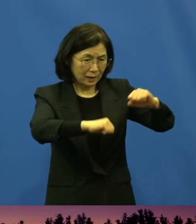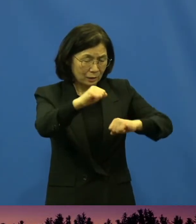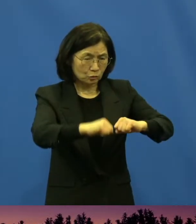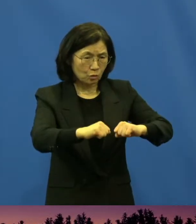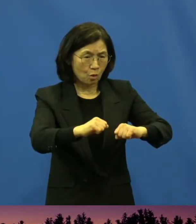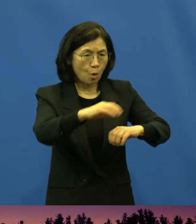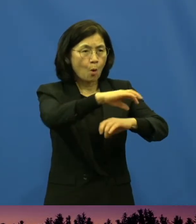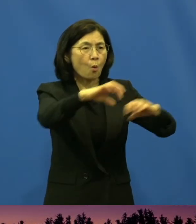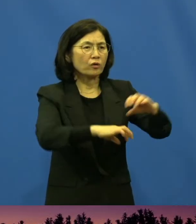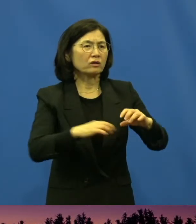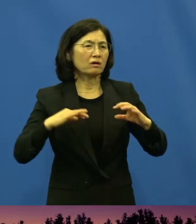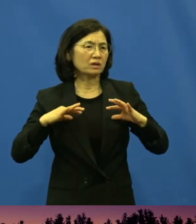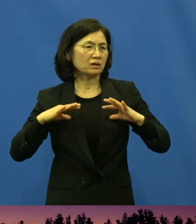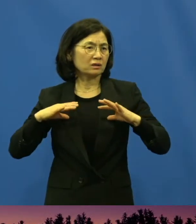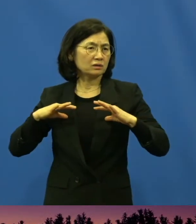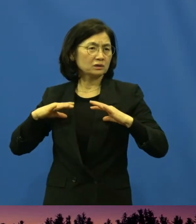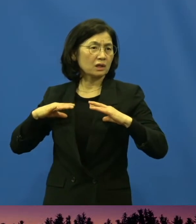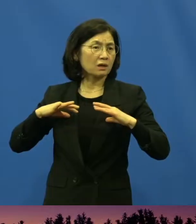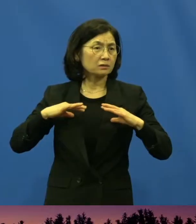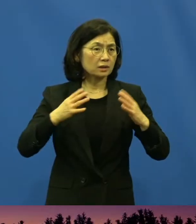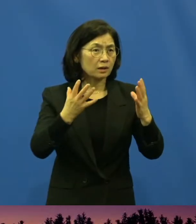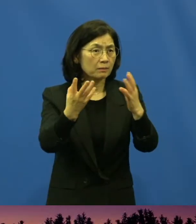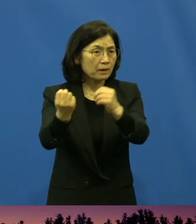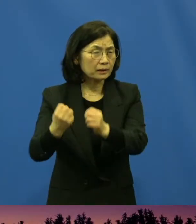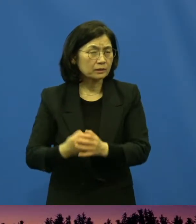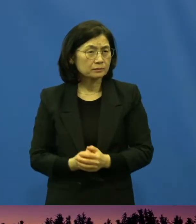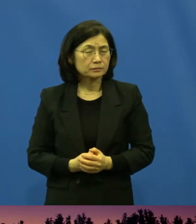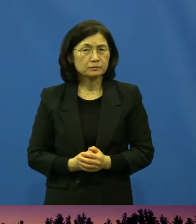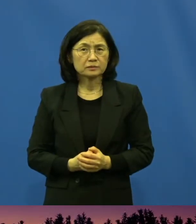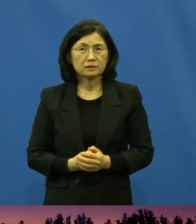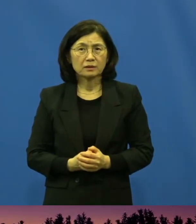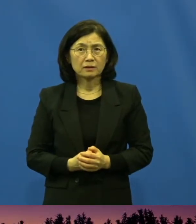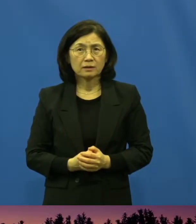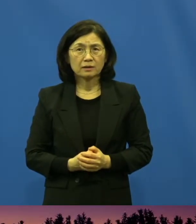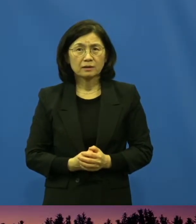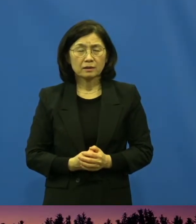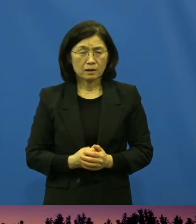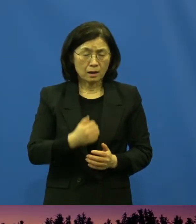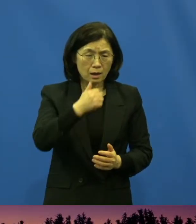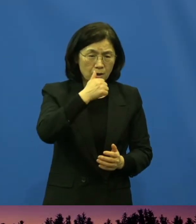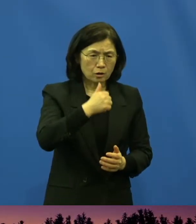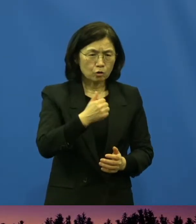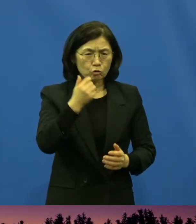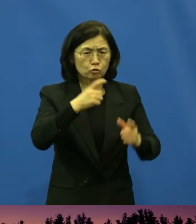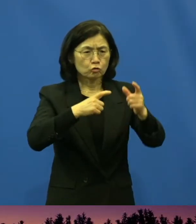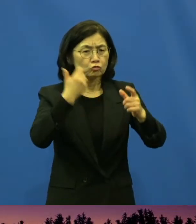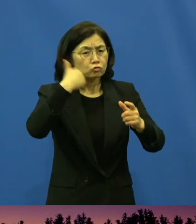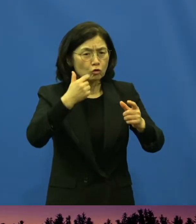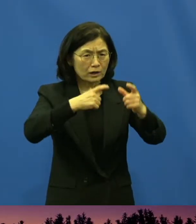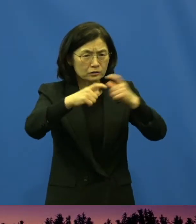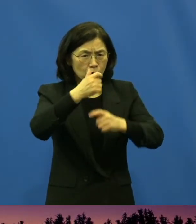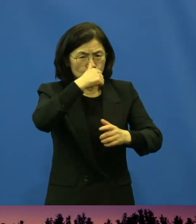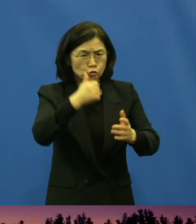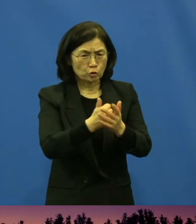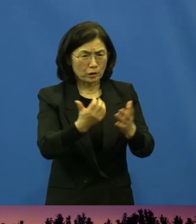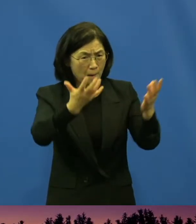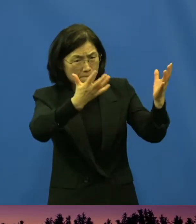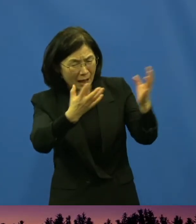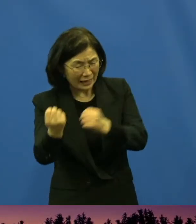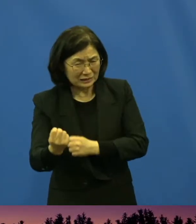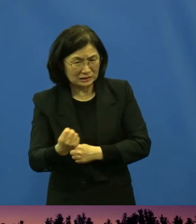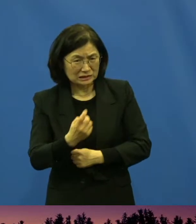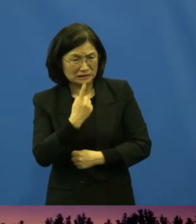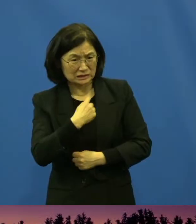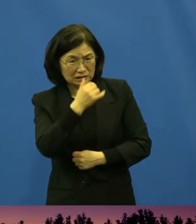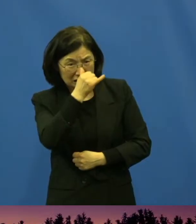걸 자랑했어요. 악행한 것을 경쟁해요. 죄 짓는 걸 경쟁해. 누가 더 악한가? 누가 더